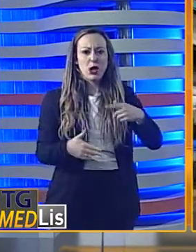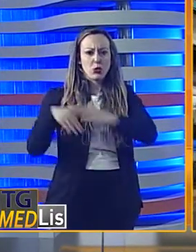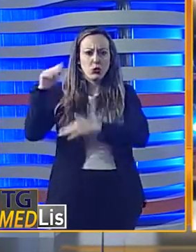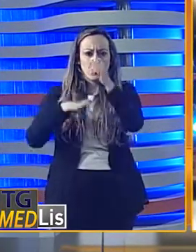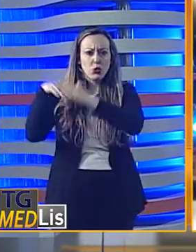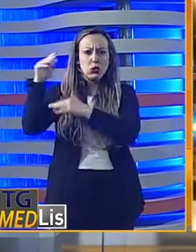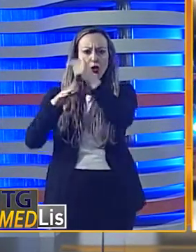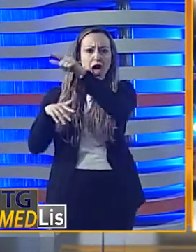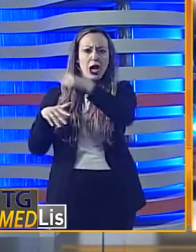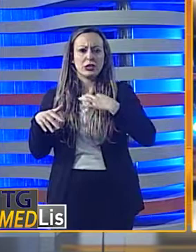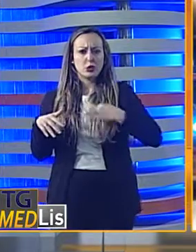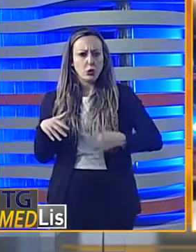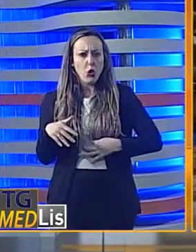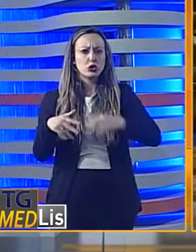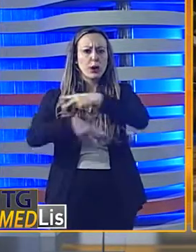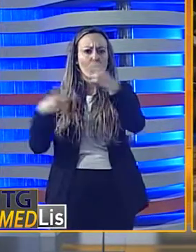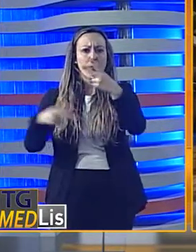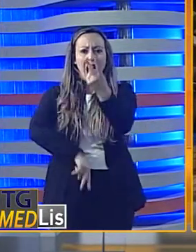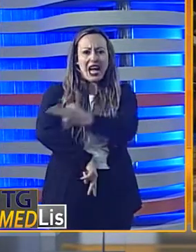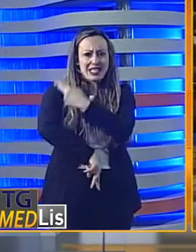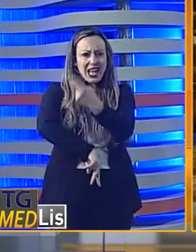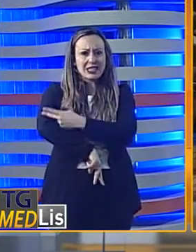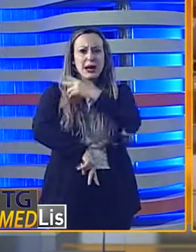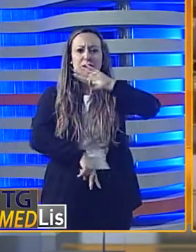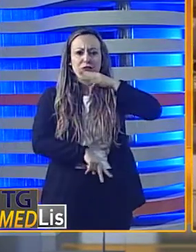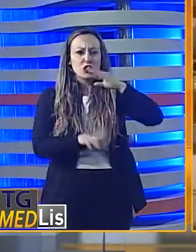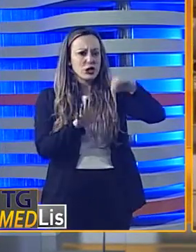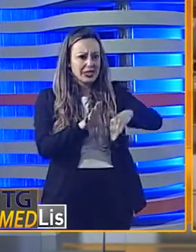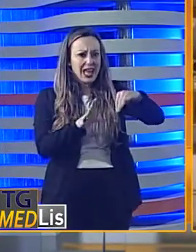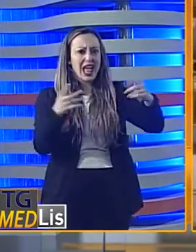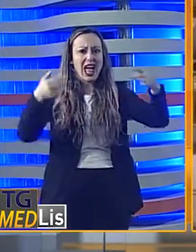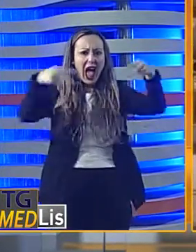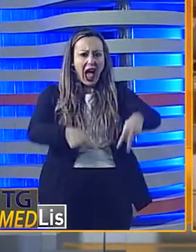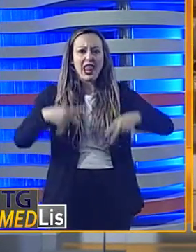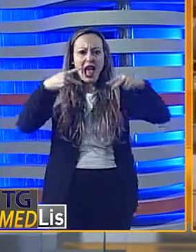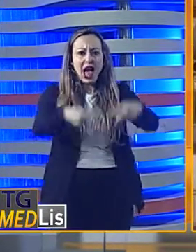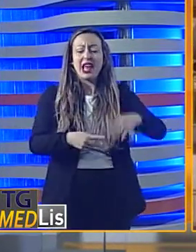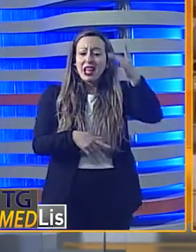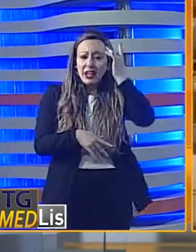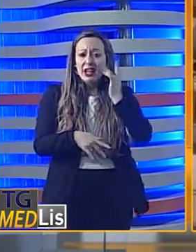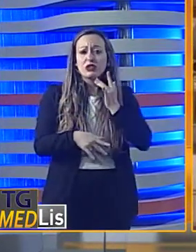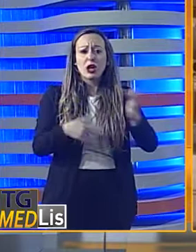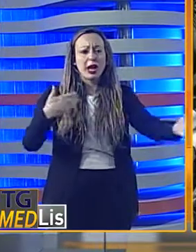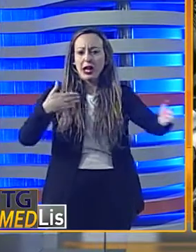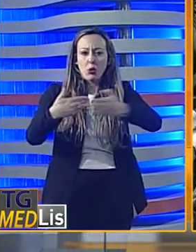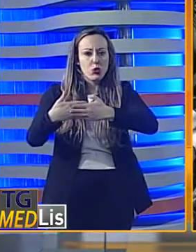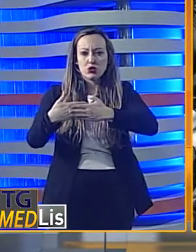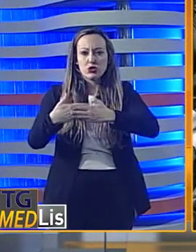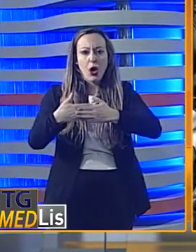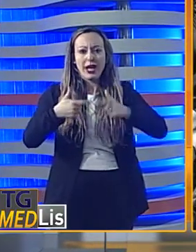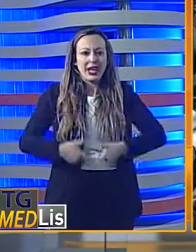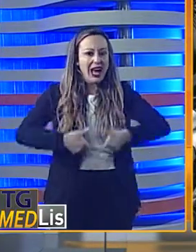istituto pubblico di assistenza e beneficenza che da anni rischia la chiusura per un grave deficit